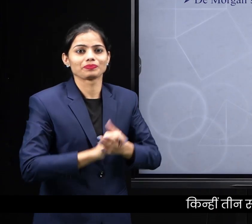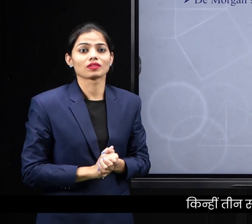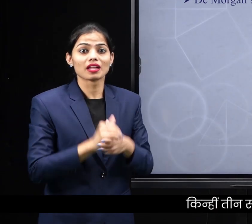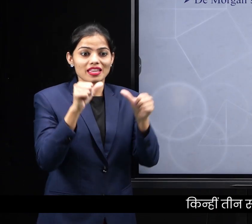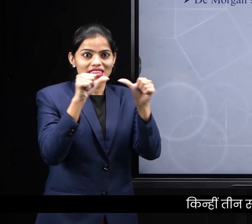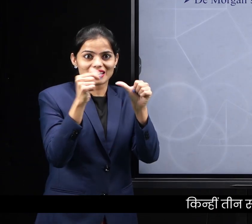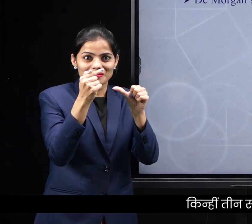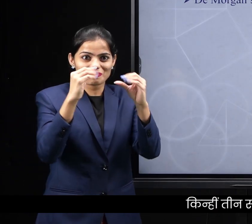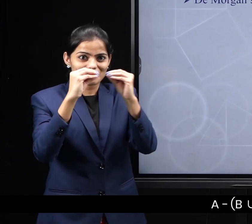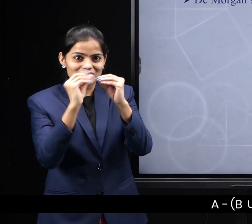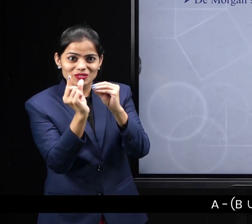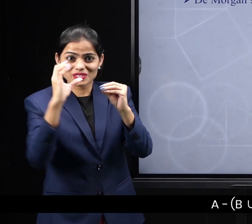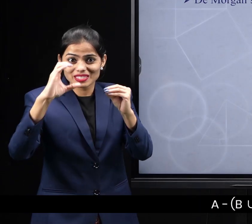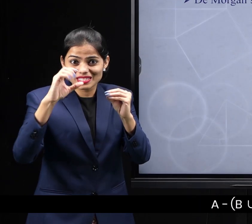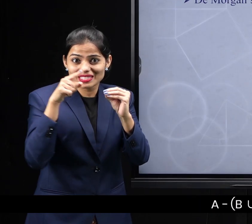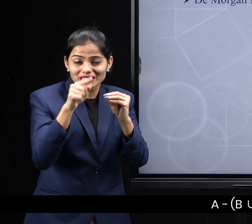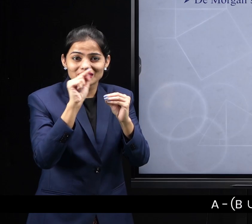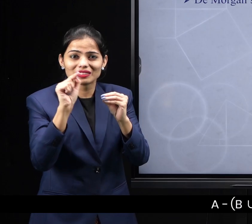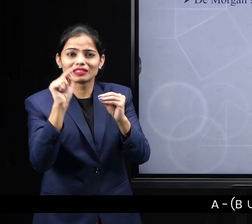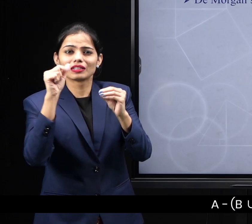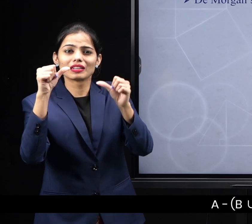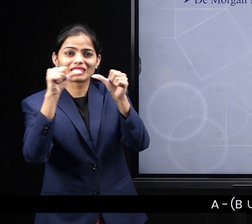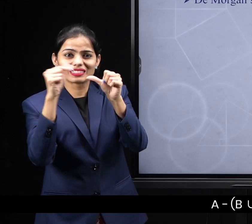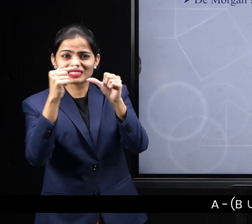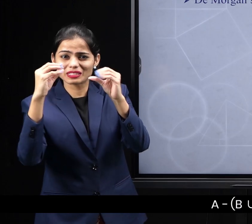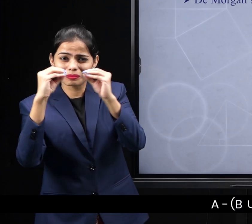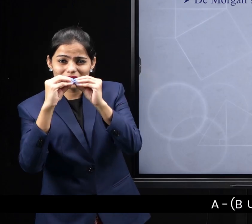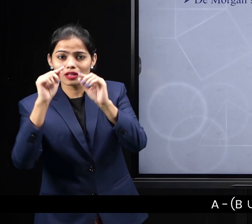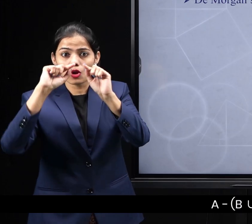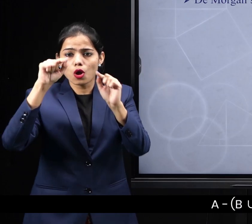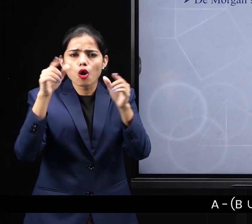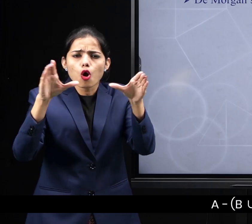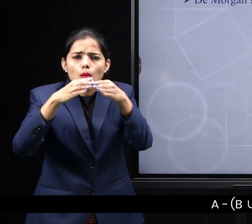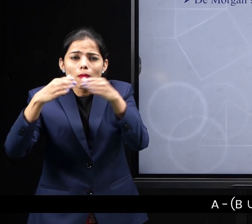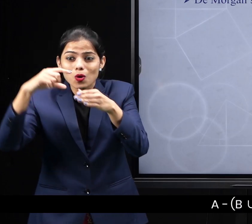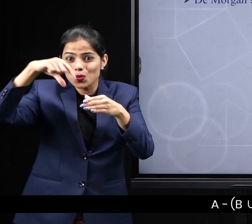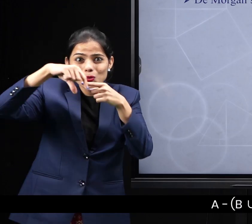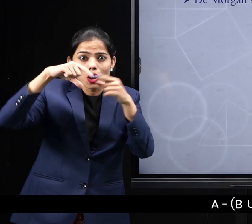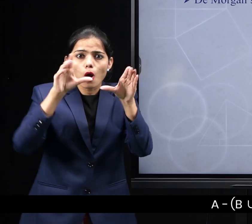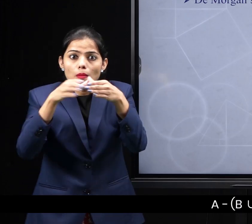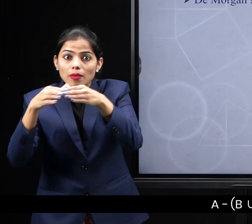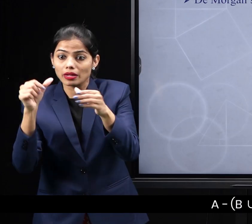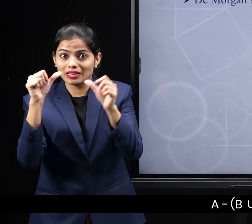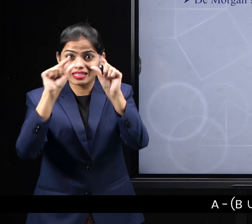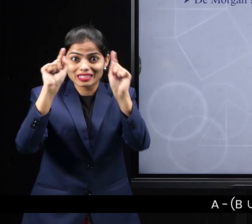C के लिए A minus B union C is equals to A minus B intersection A minus C.